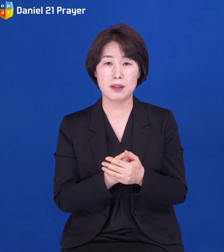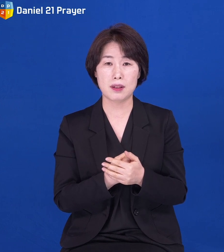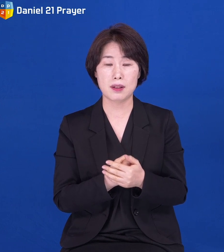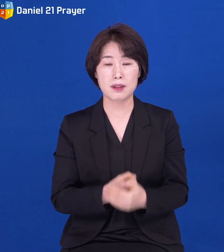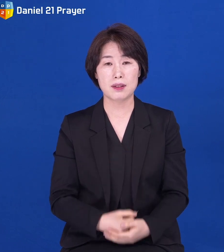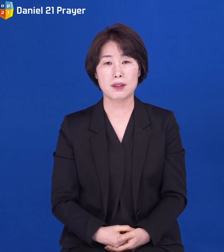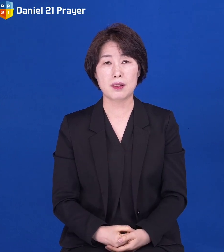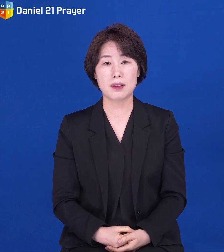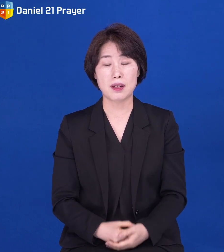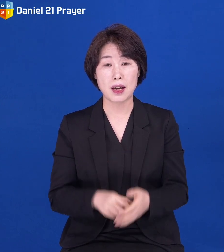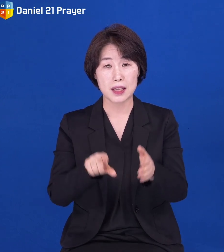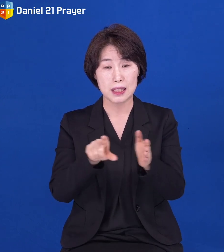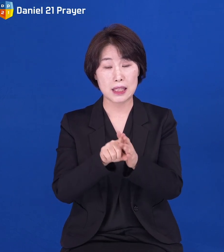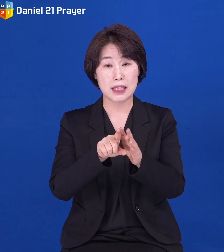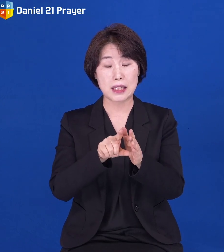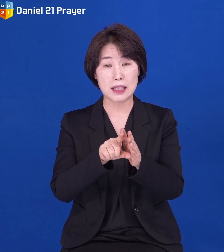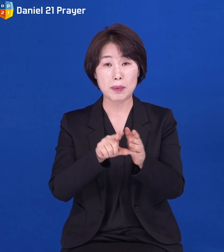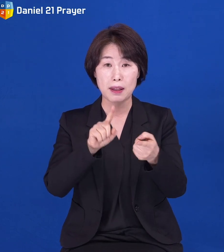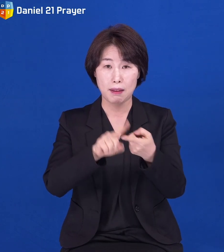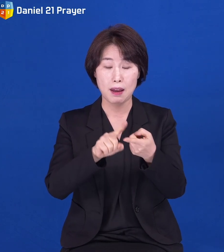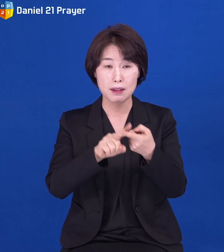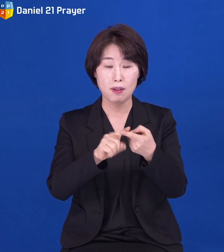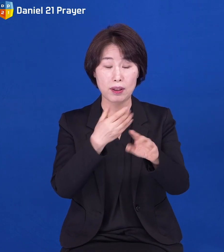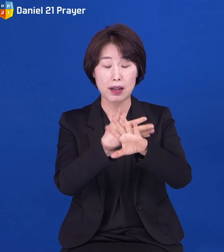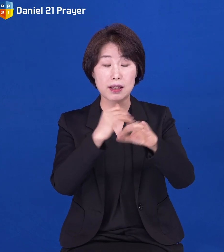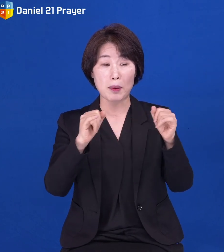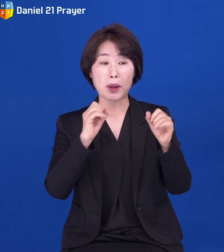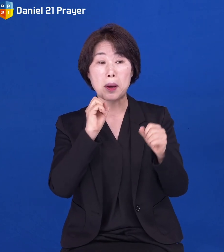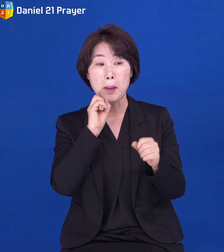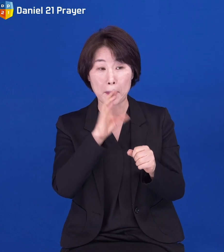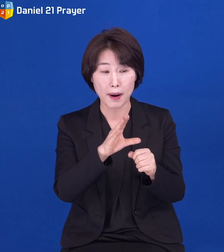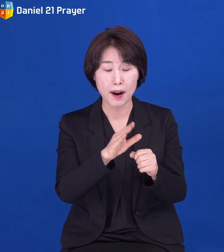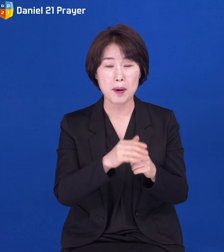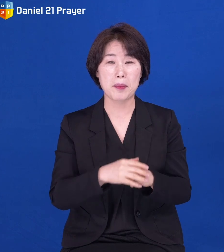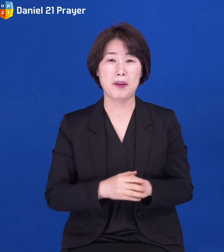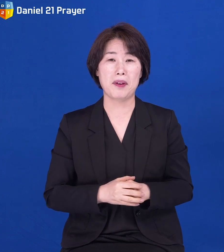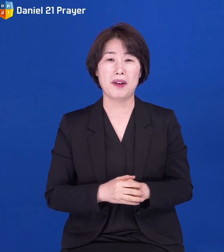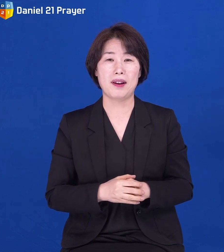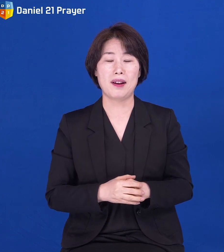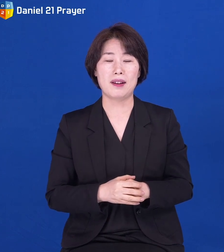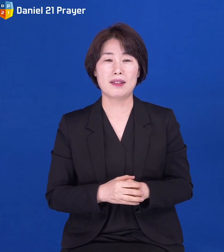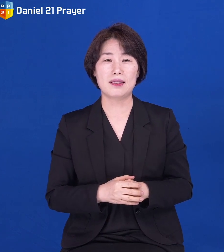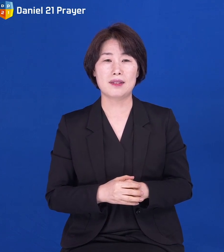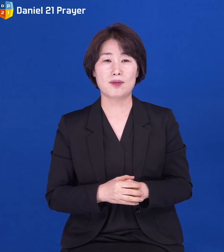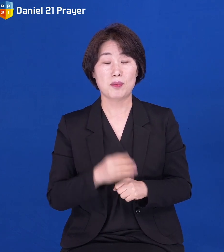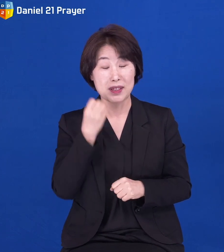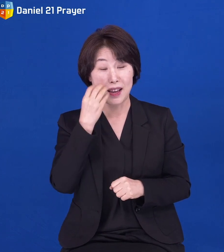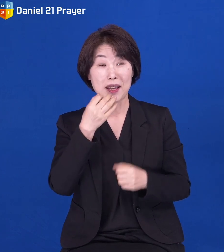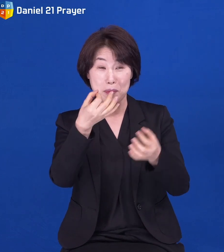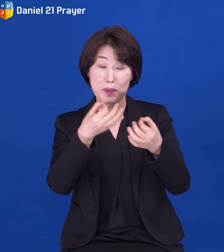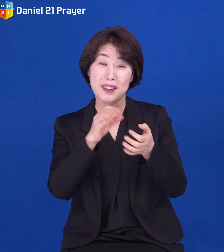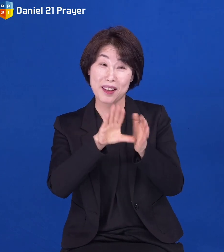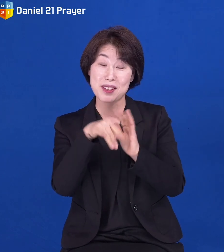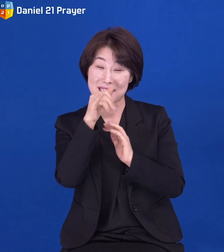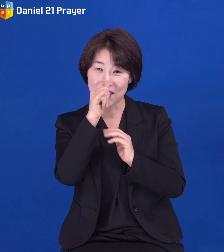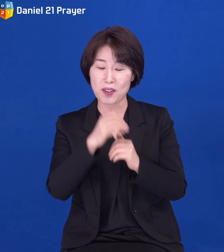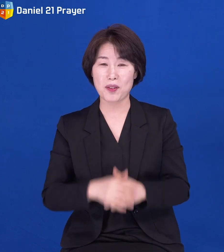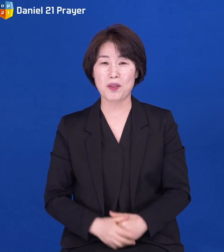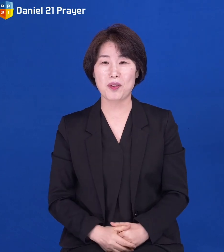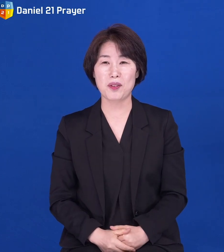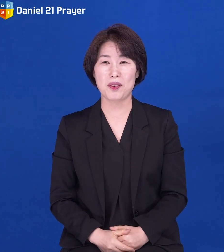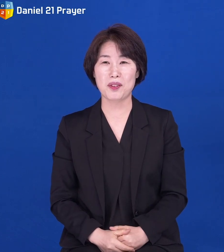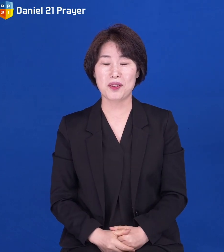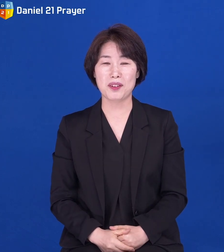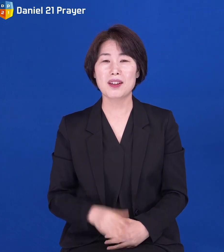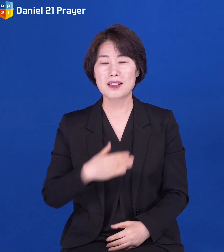얘기를 많이 하냐. 그래가지고 제가 사실 또 목사님도 아니기 때문에 사실 성경적으로 무식하죠. 이렇게